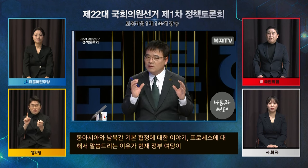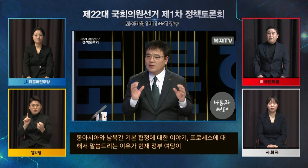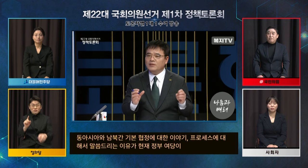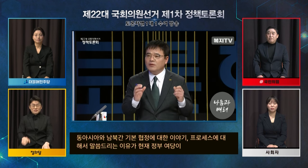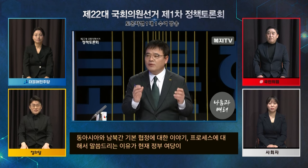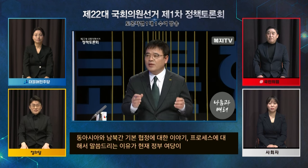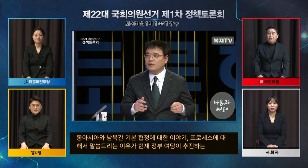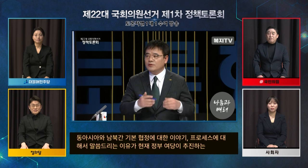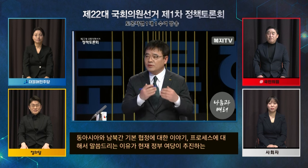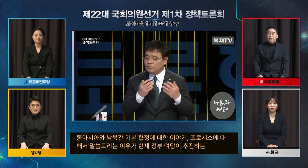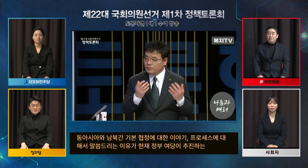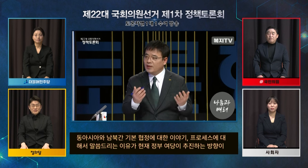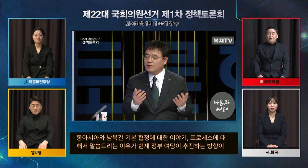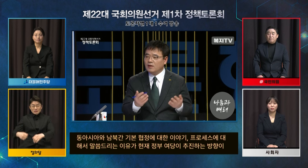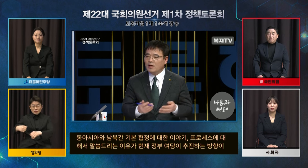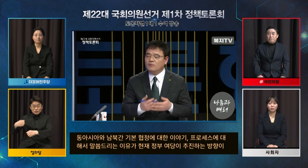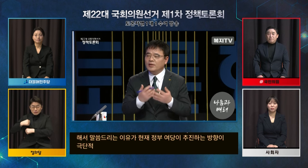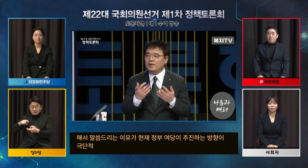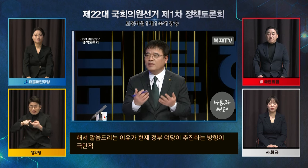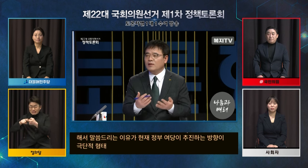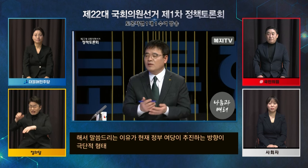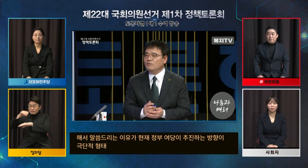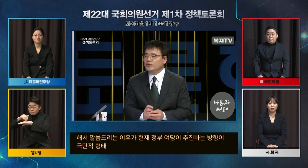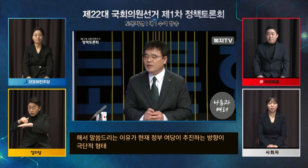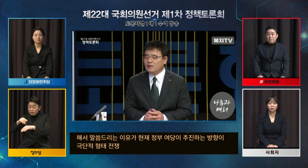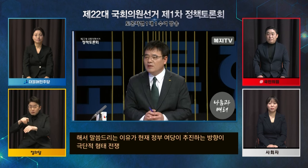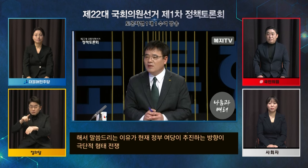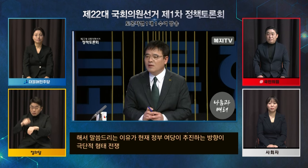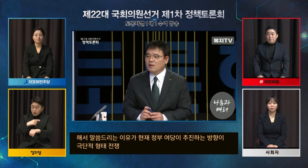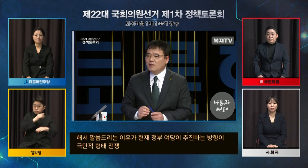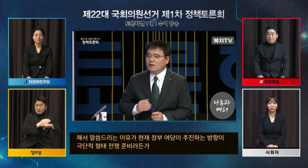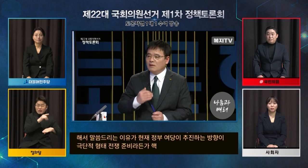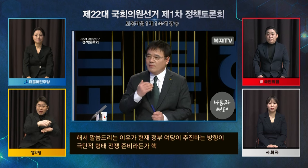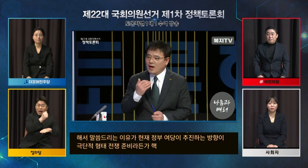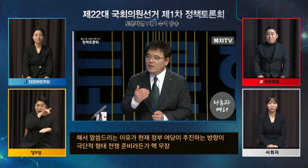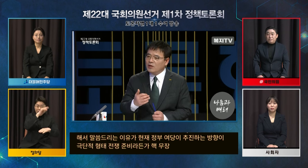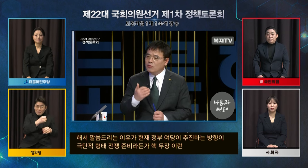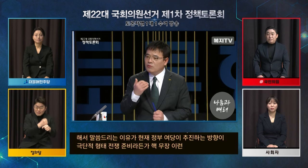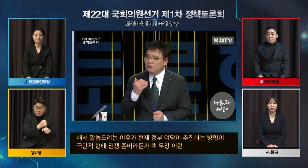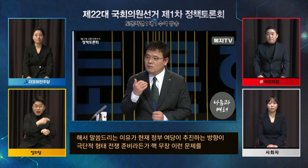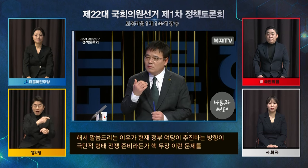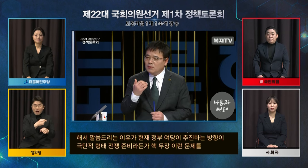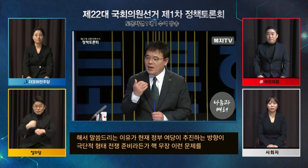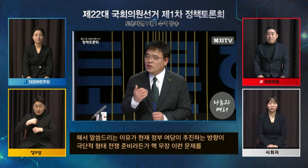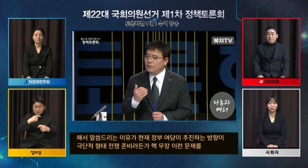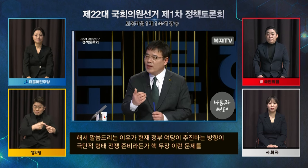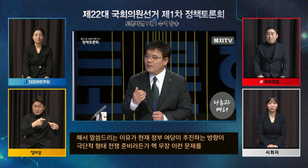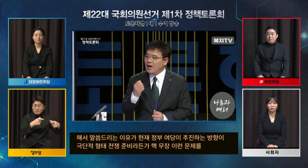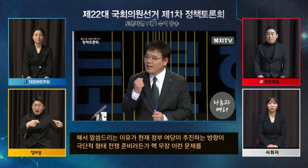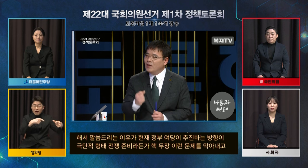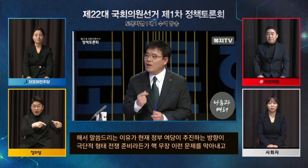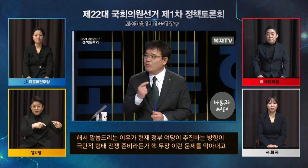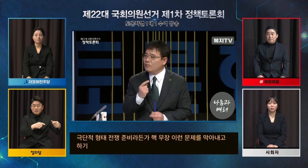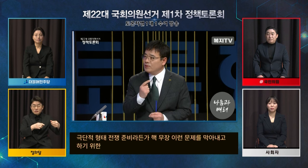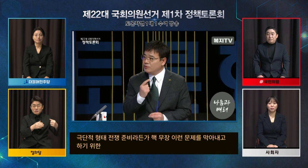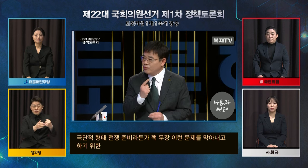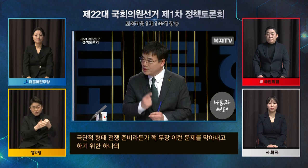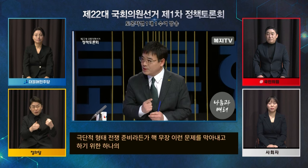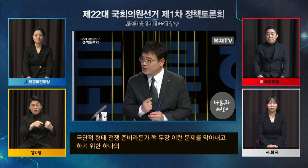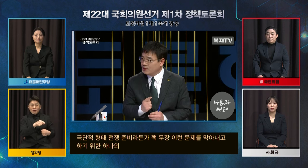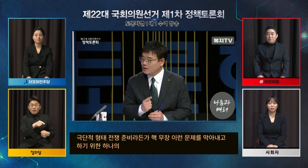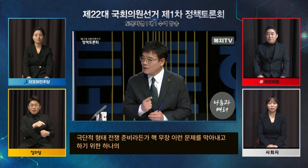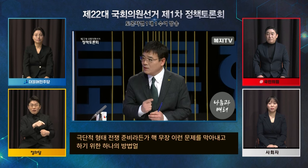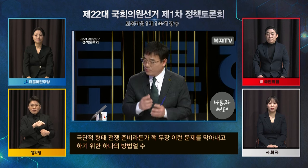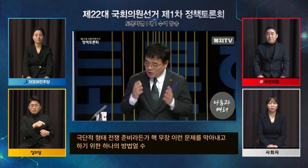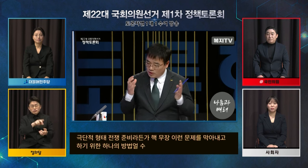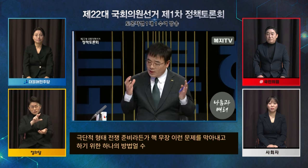극단적 형태의 전쟁 준비라든가 핵무장이라든가 이런 문제를 막아내고 하기 위한 하나의 방법일 수